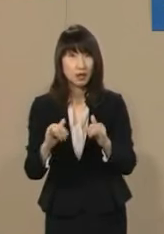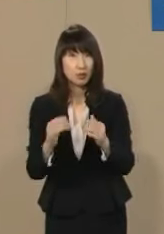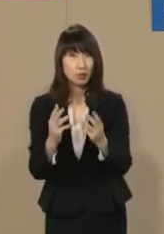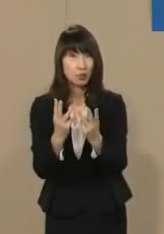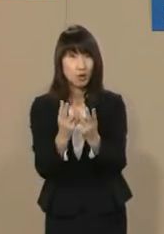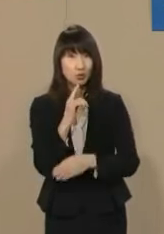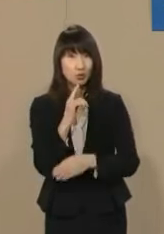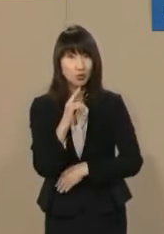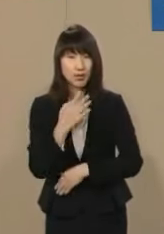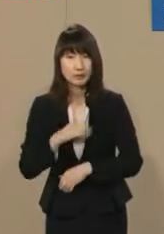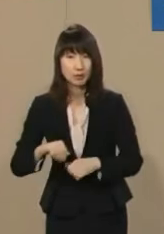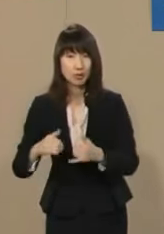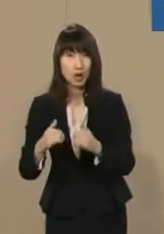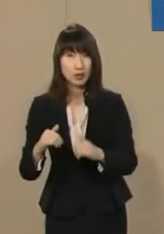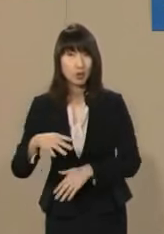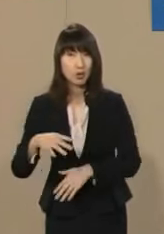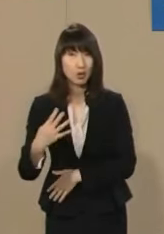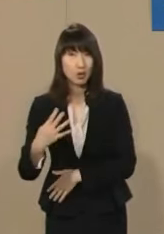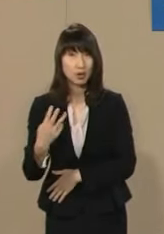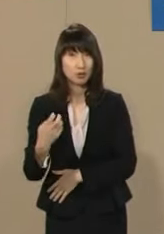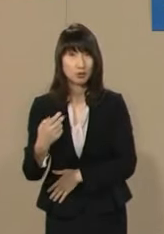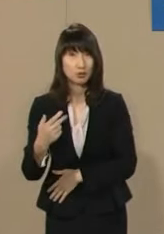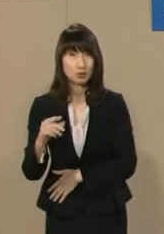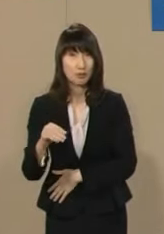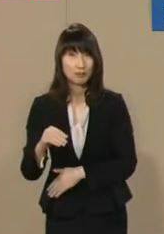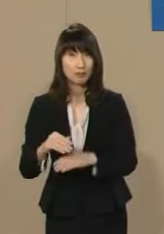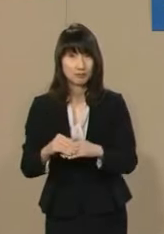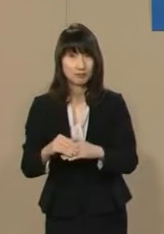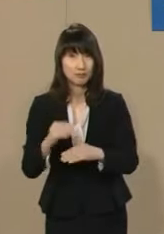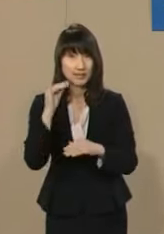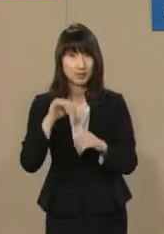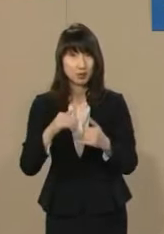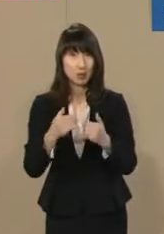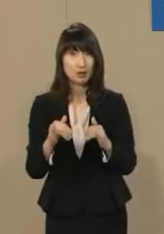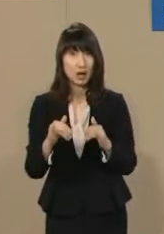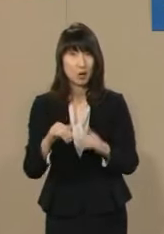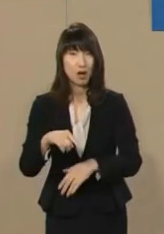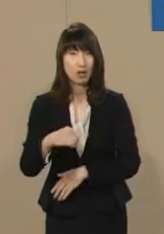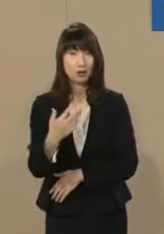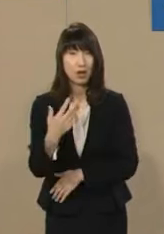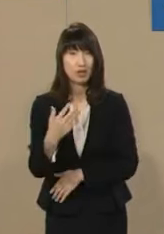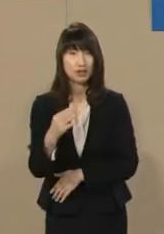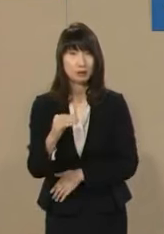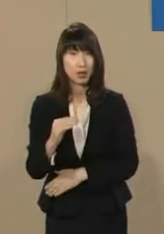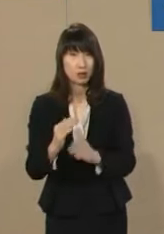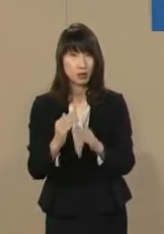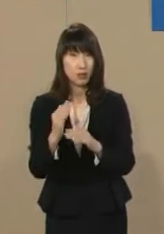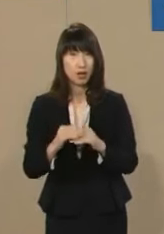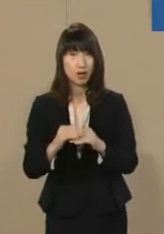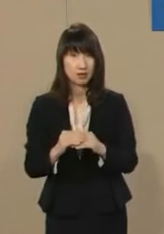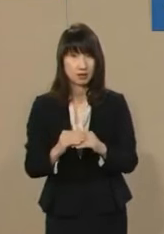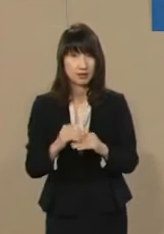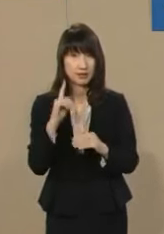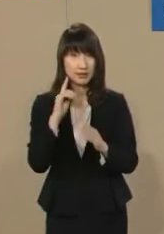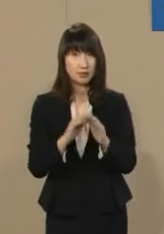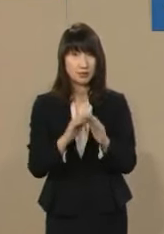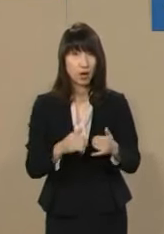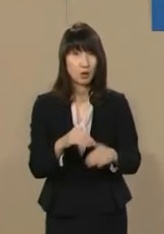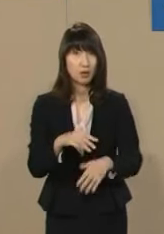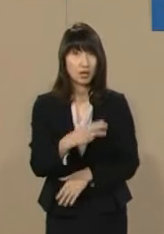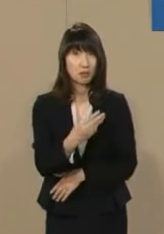数、身体障害者436万人、知的障害者108万超、精神障害